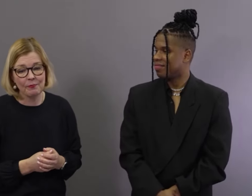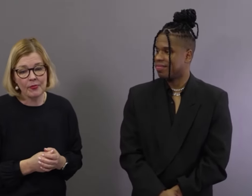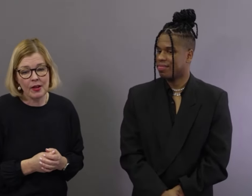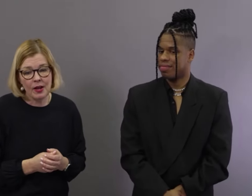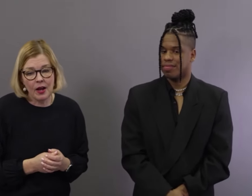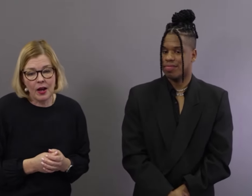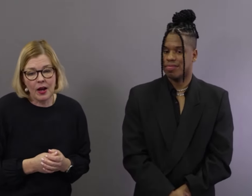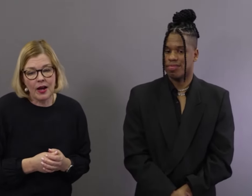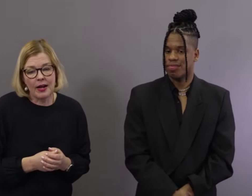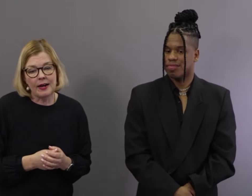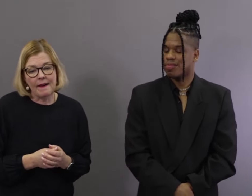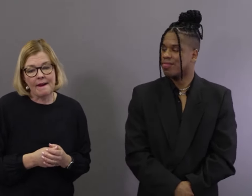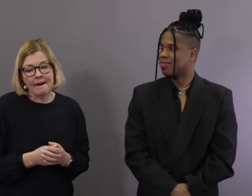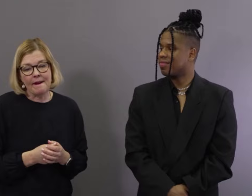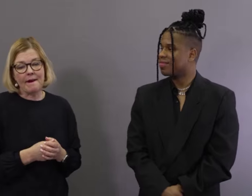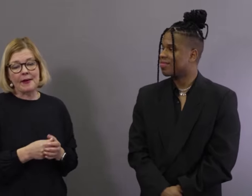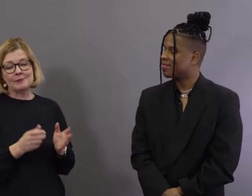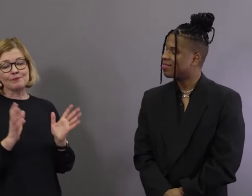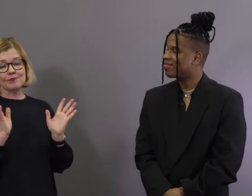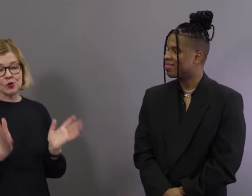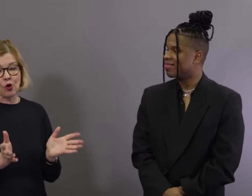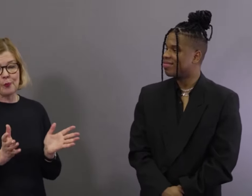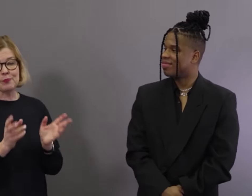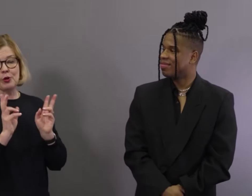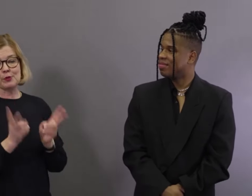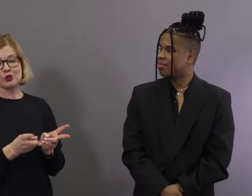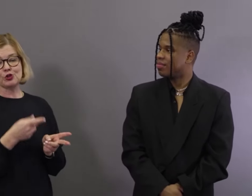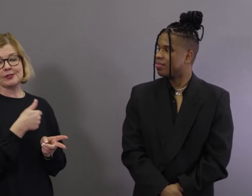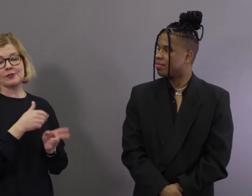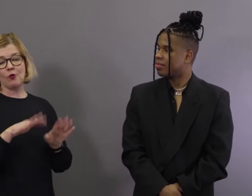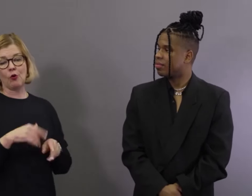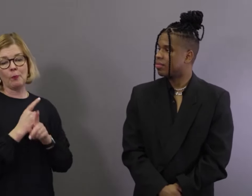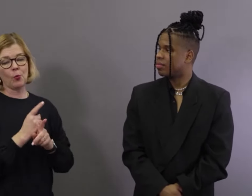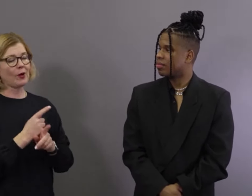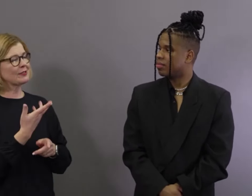Ja olet tehnyt myös paljon viittomakielisiä esityksiä.